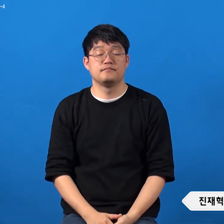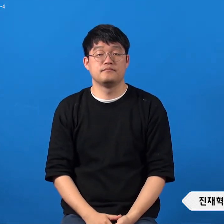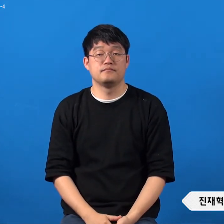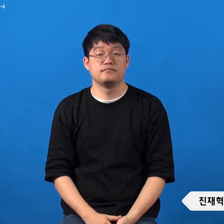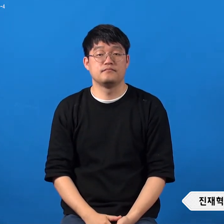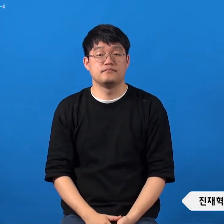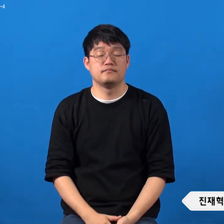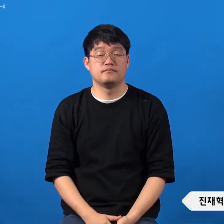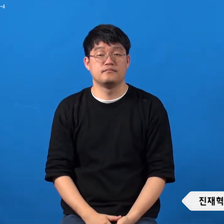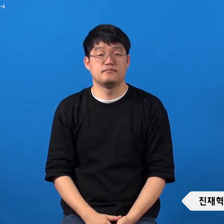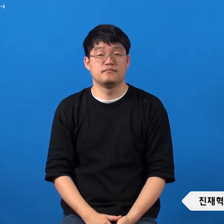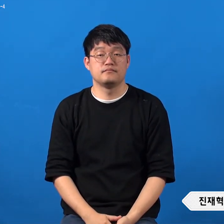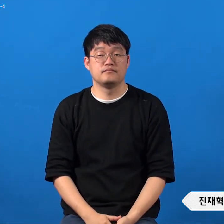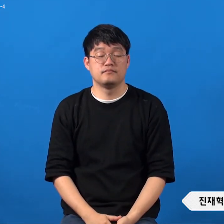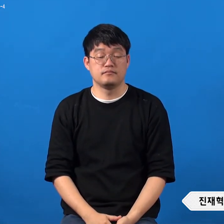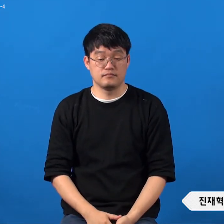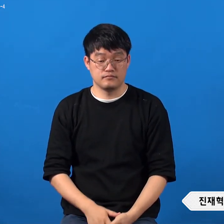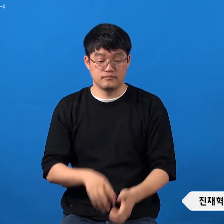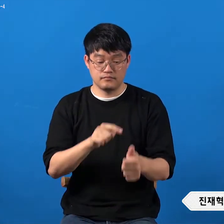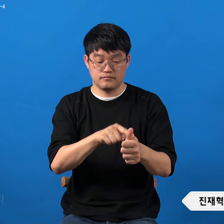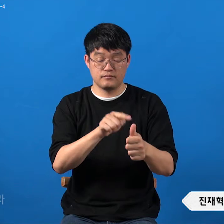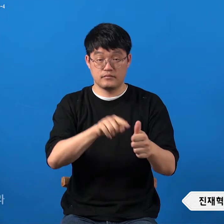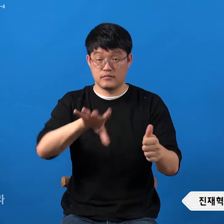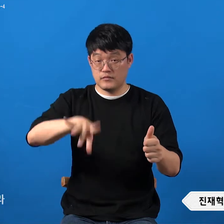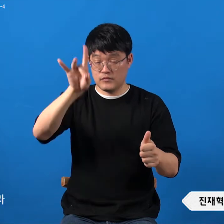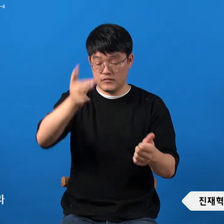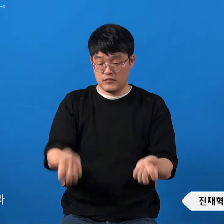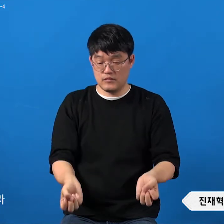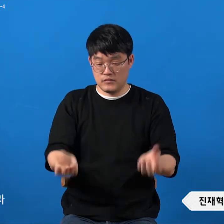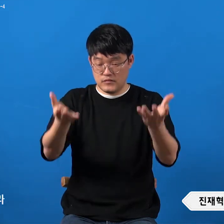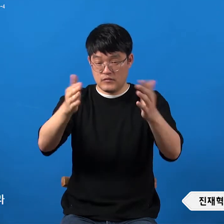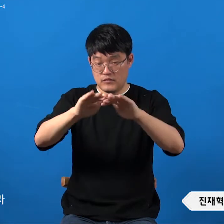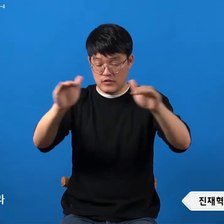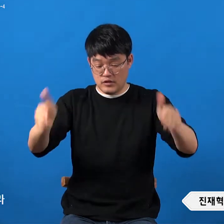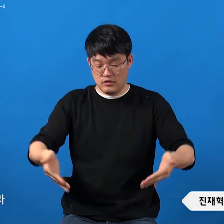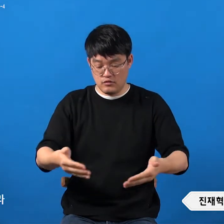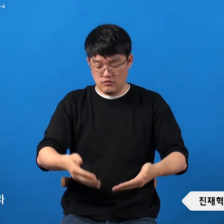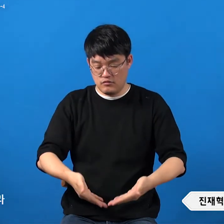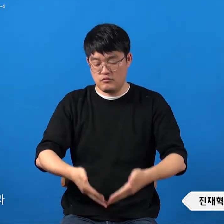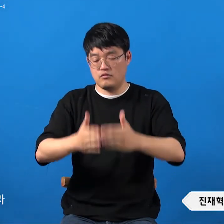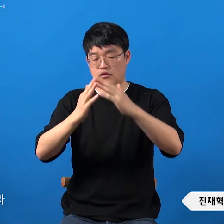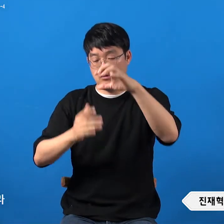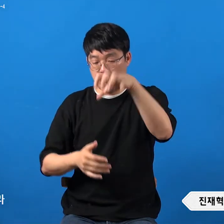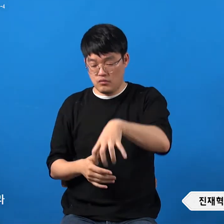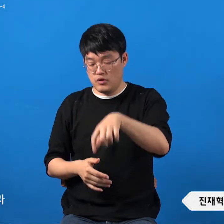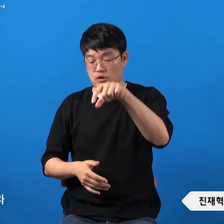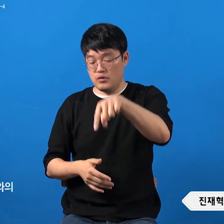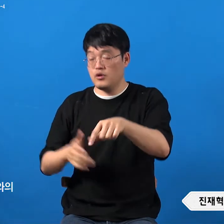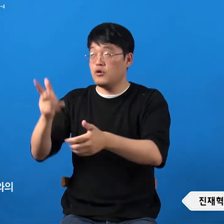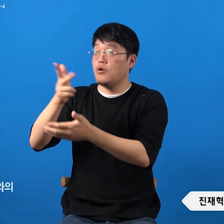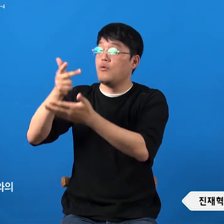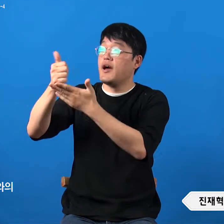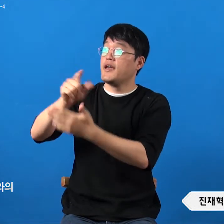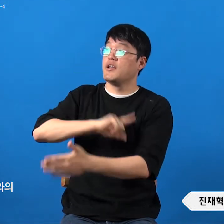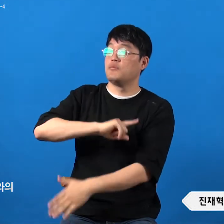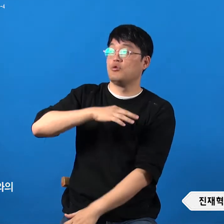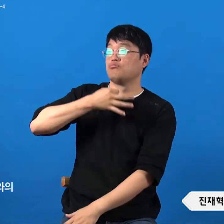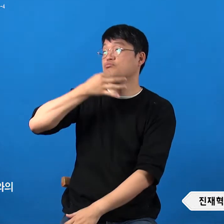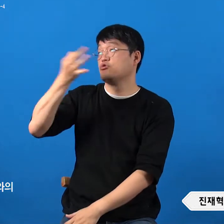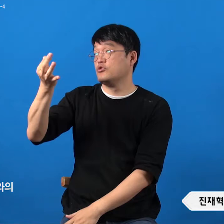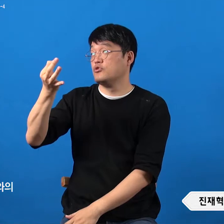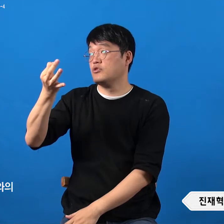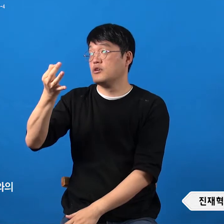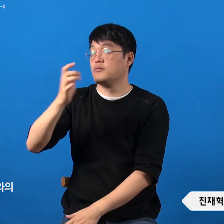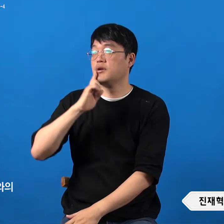이렇게 말씀하십니다. 그가 처음으로 제단을 쌓은 곳이라 그가 거기서 여호와의